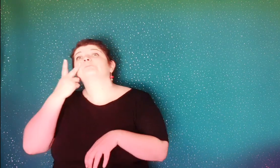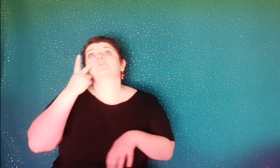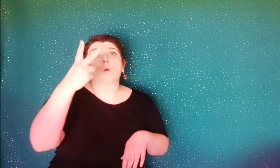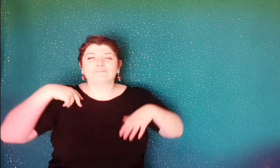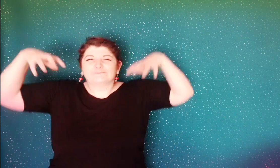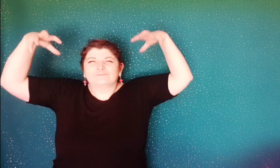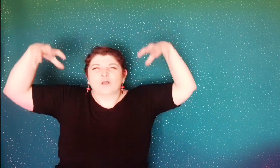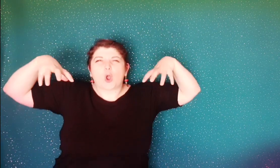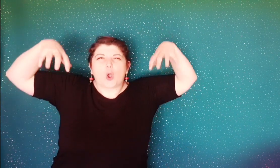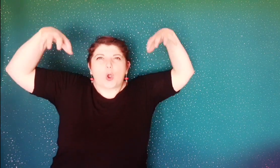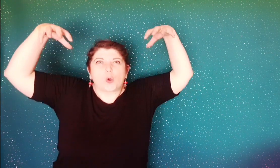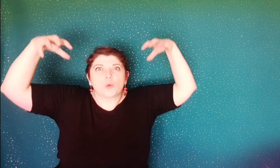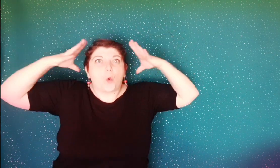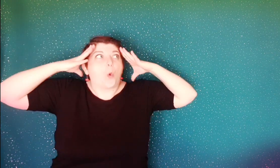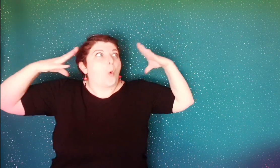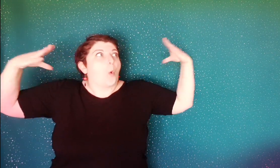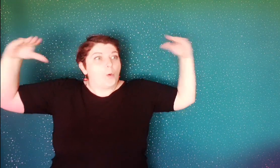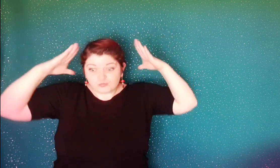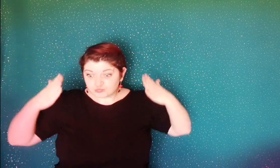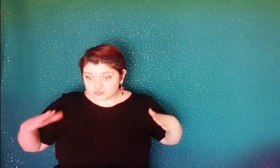Et moi, j'ai vu un fantôme à